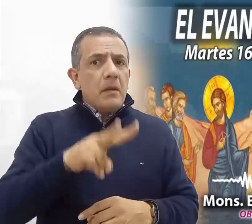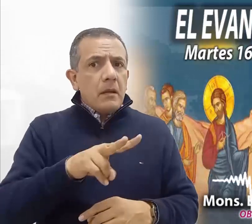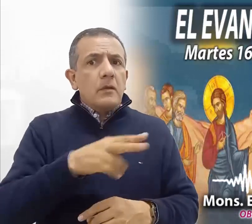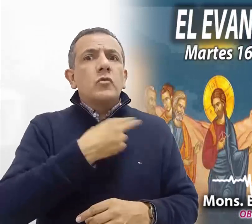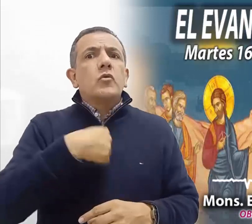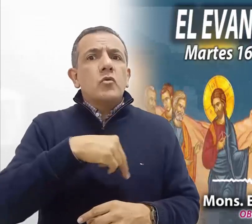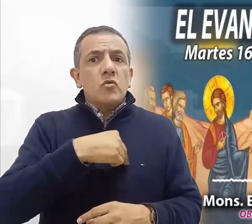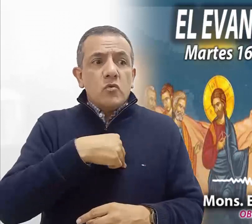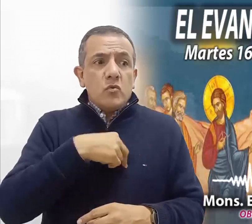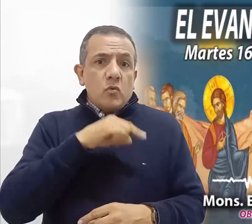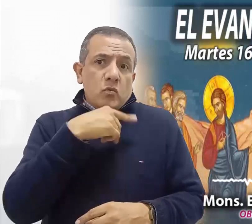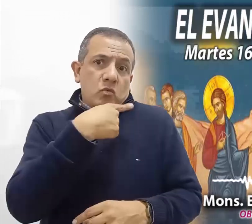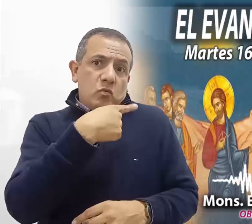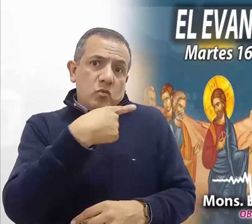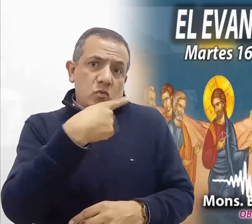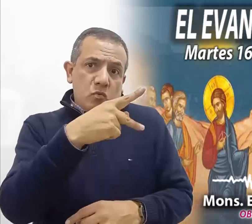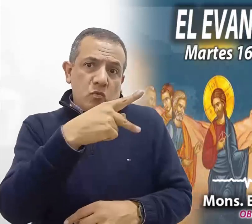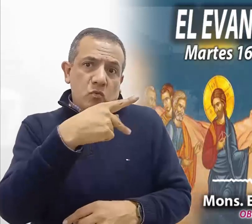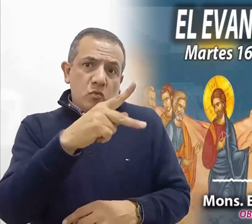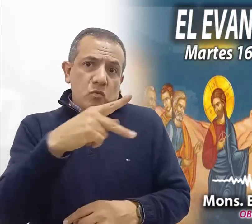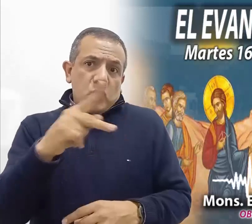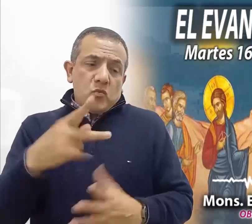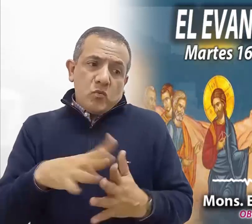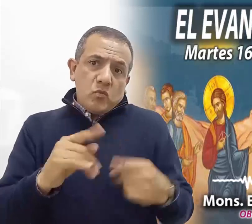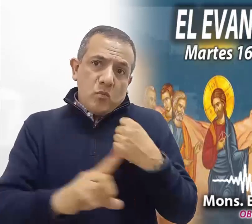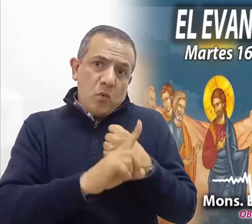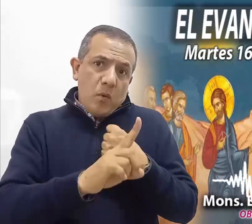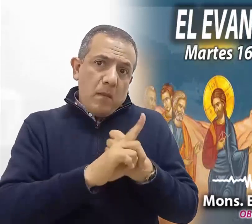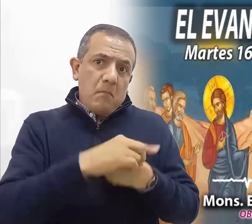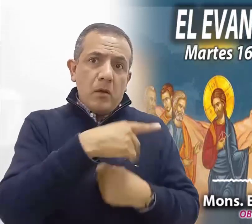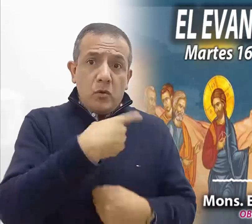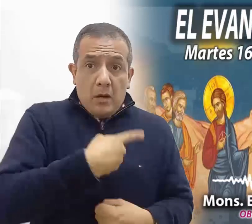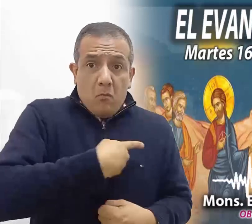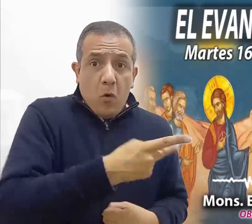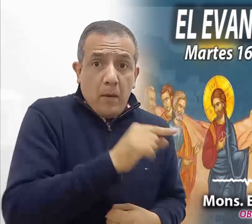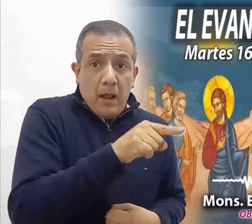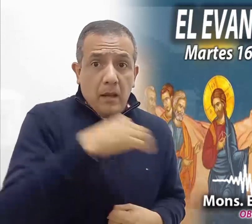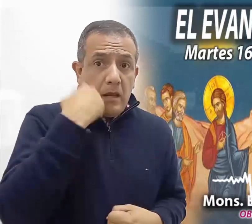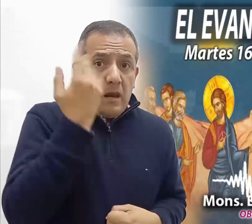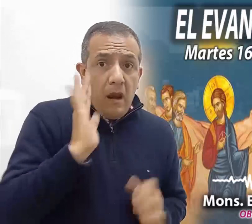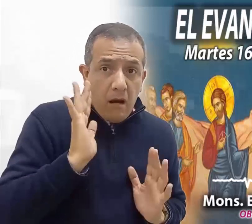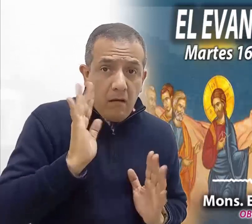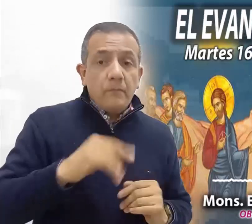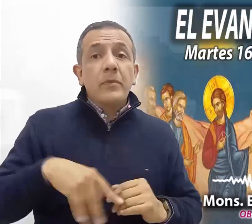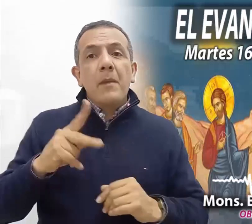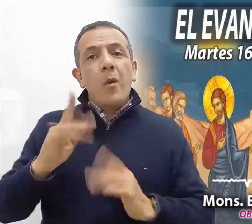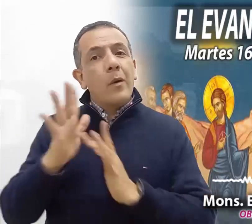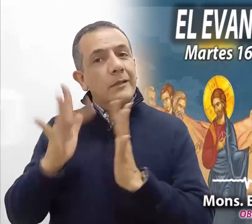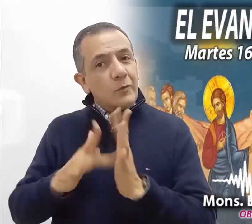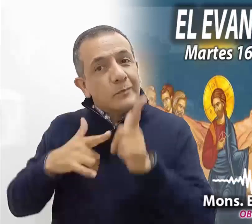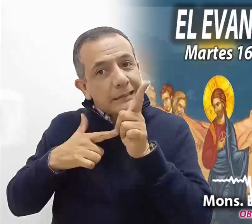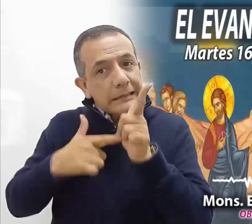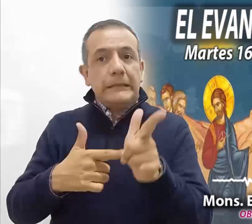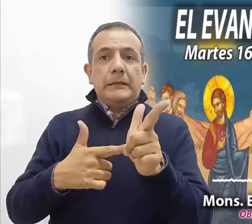el descuido de los demás que provocan sus propias carencias. Sin embargo, Cristo sigue